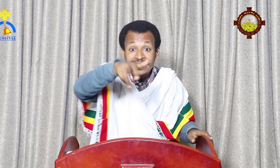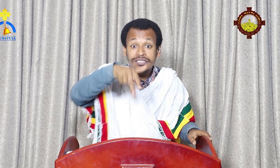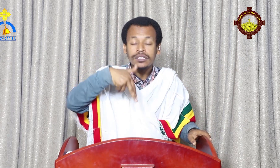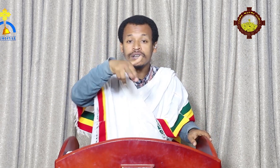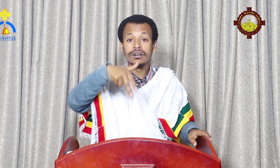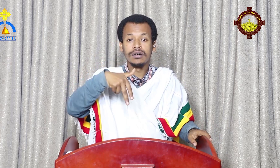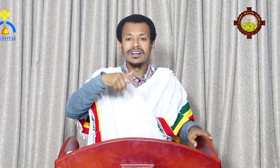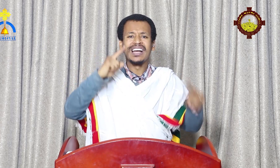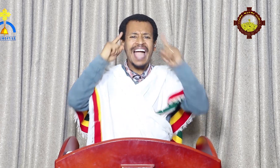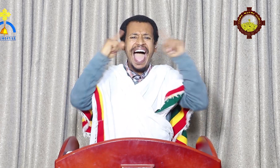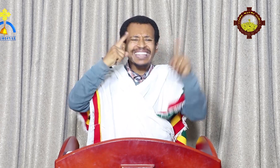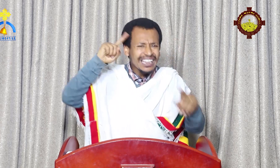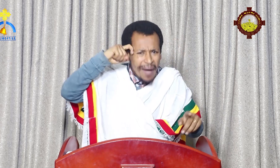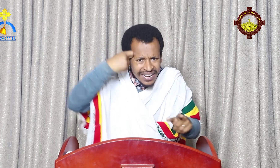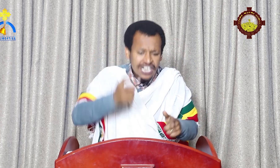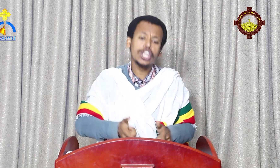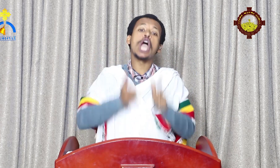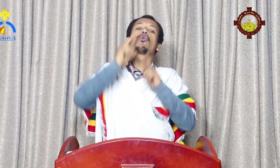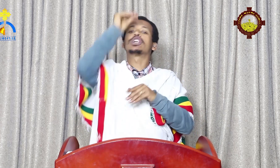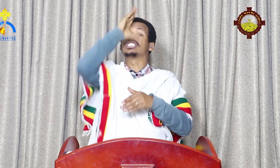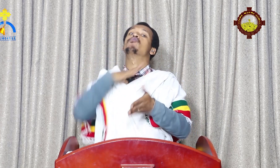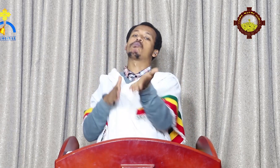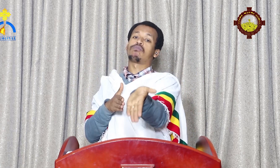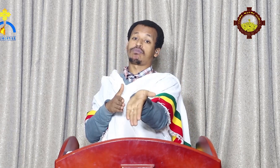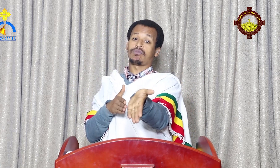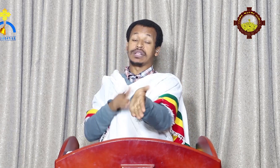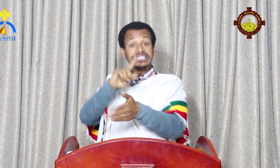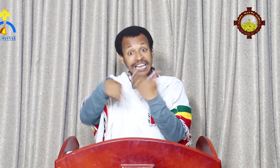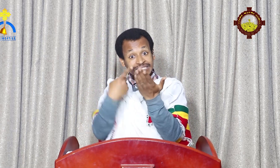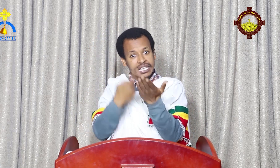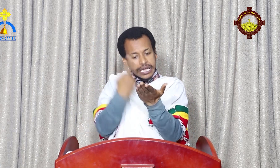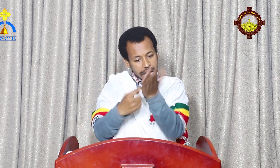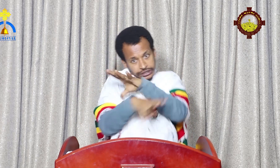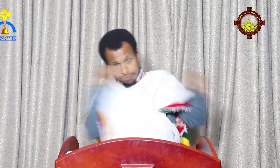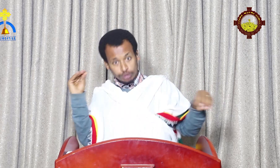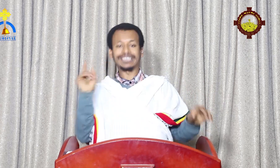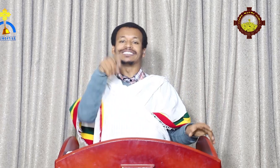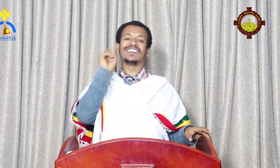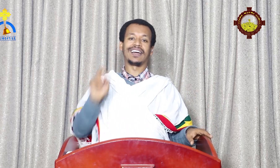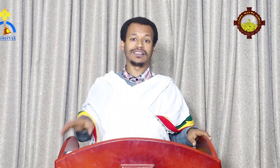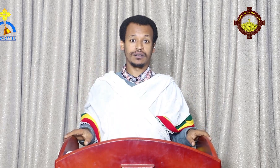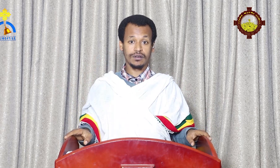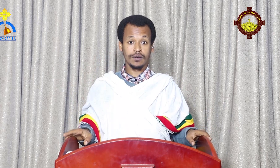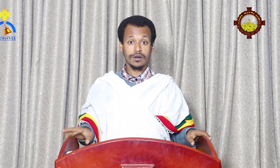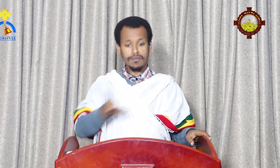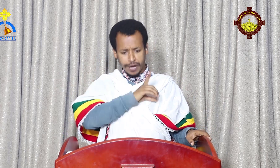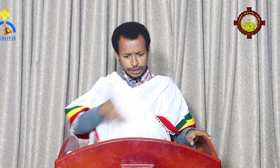የሚመላለስ ከአዲያት ባርነት የኖረ ሰው ነው። ስለዚህ ከዚህ መውጣት ያስፈልጋል።